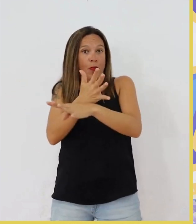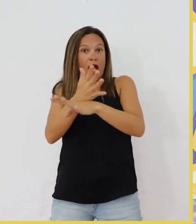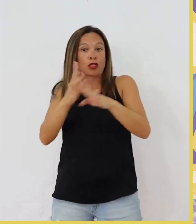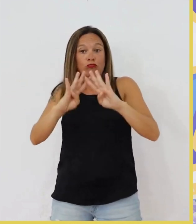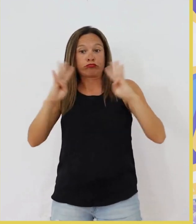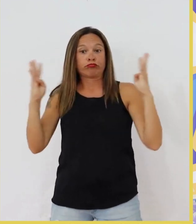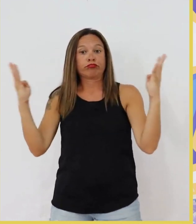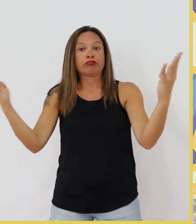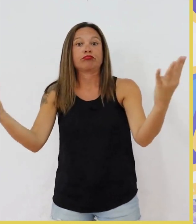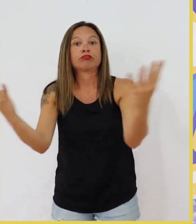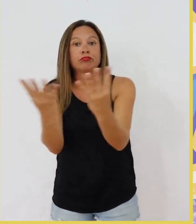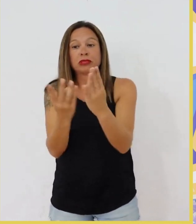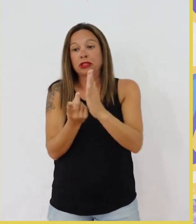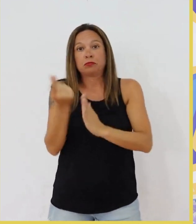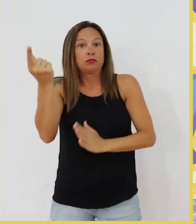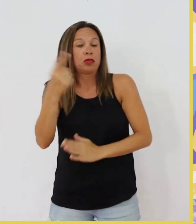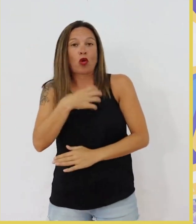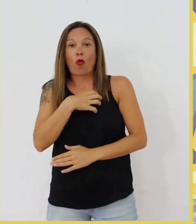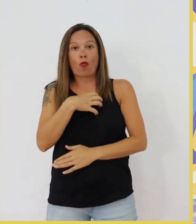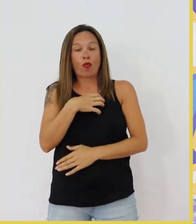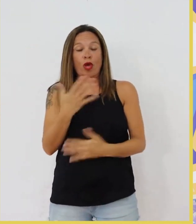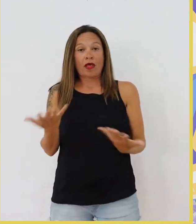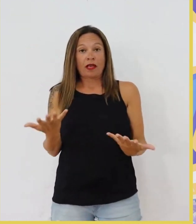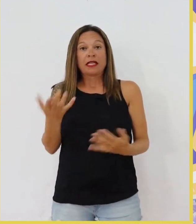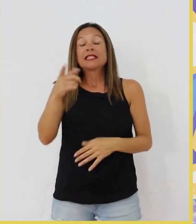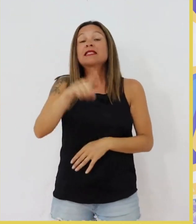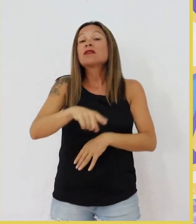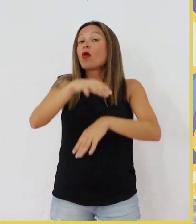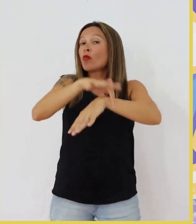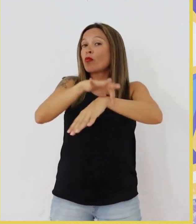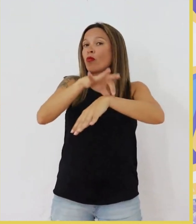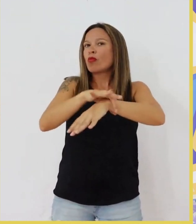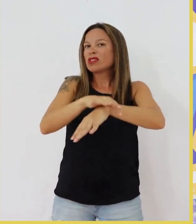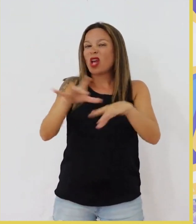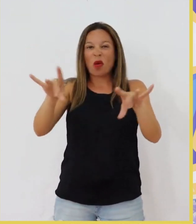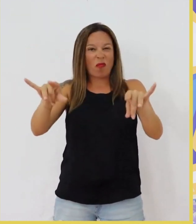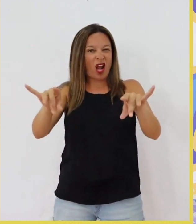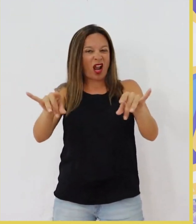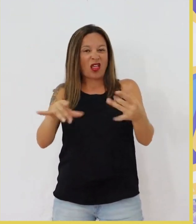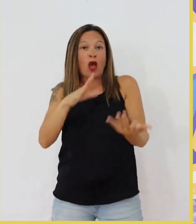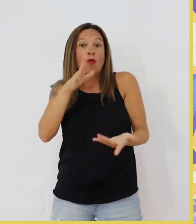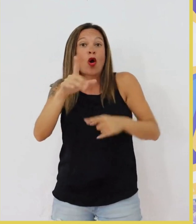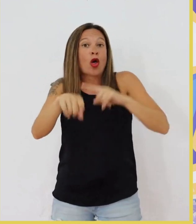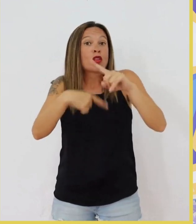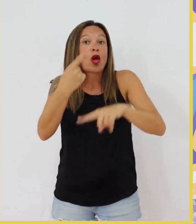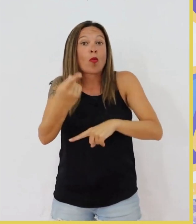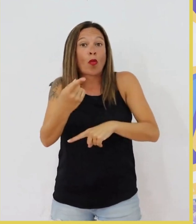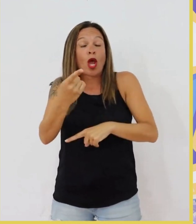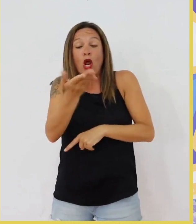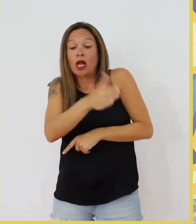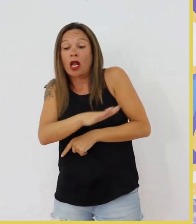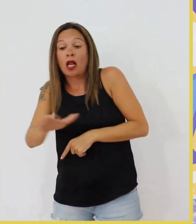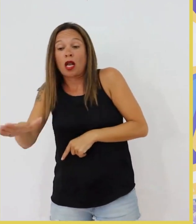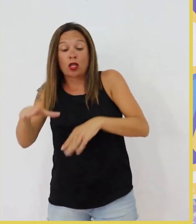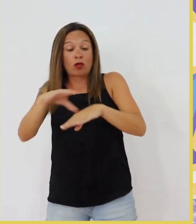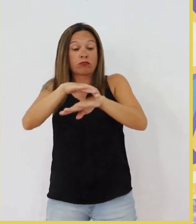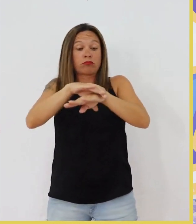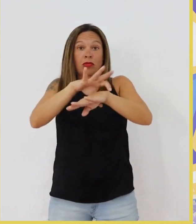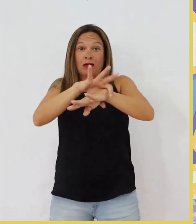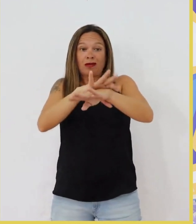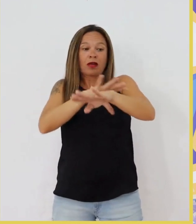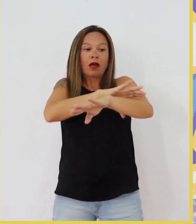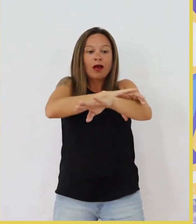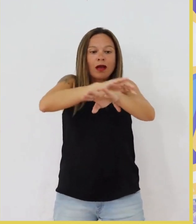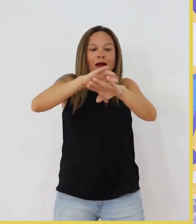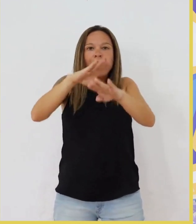pulsera, pero seguimos estando en un patio hacinado sin poder salir. También las pulseras no sirven para nada, porque luego